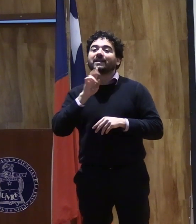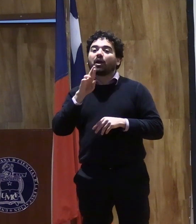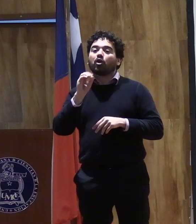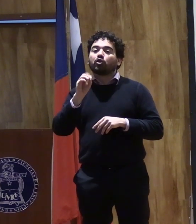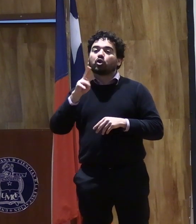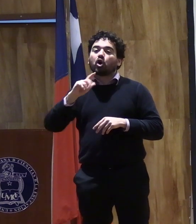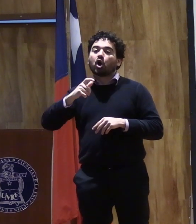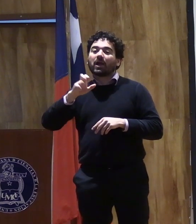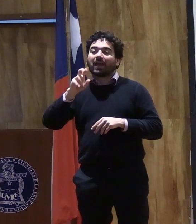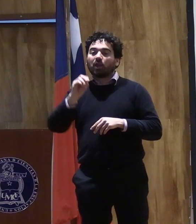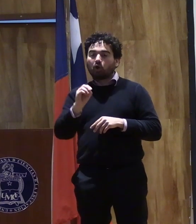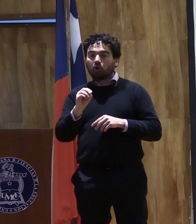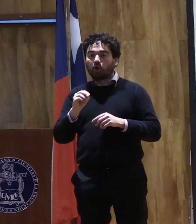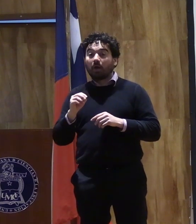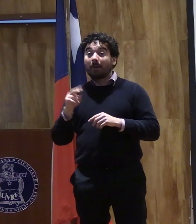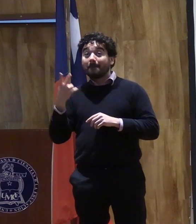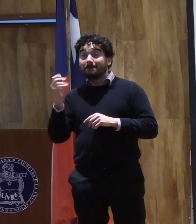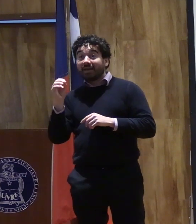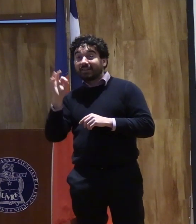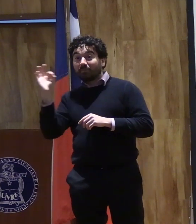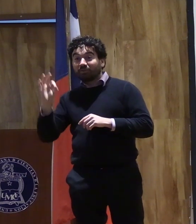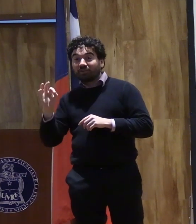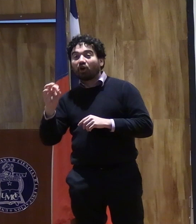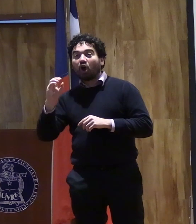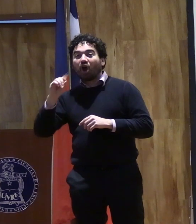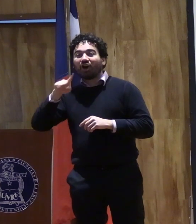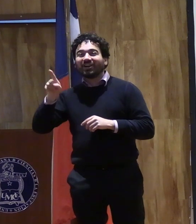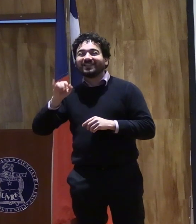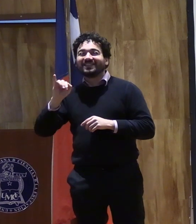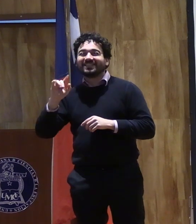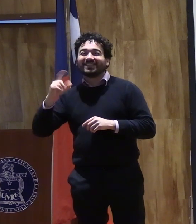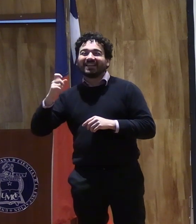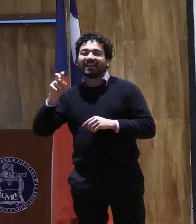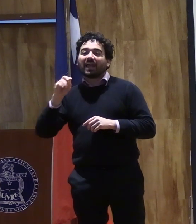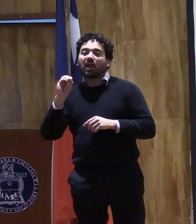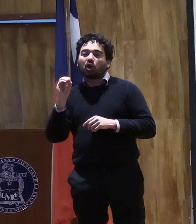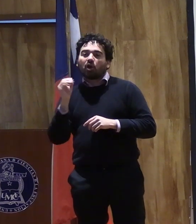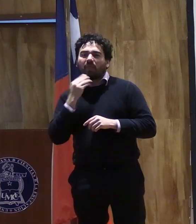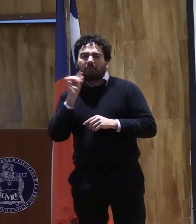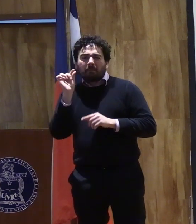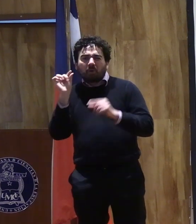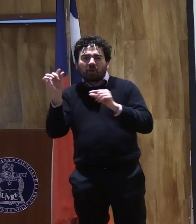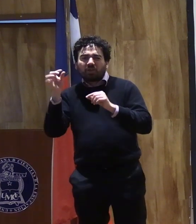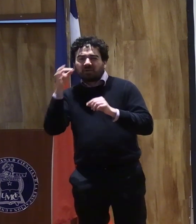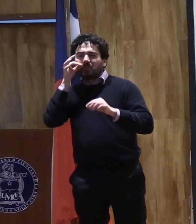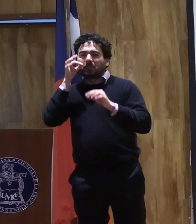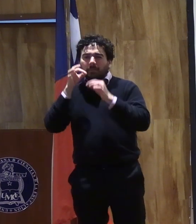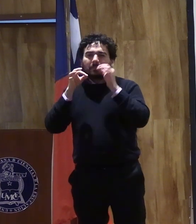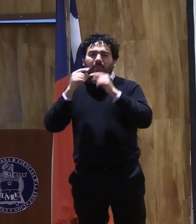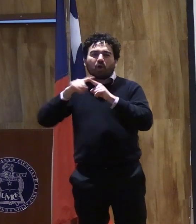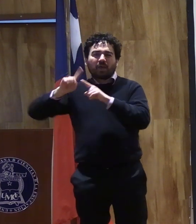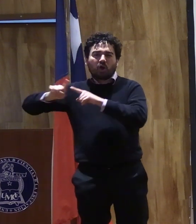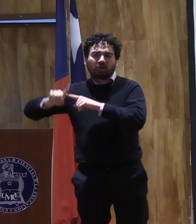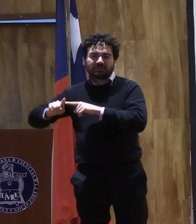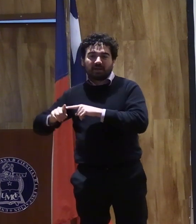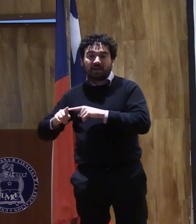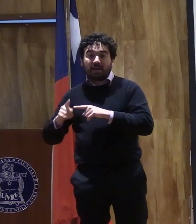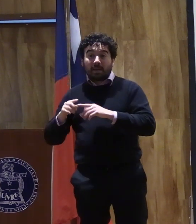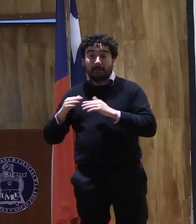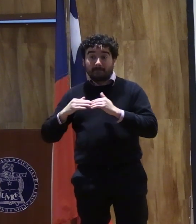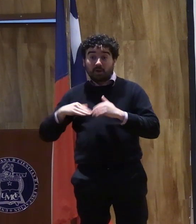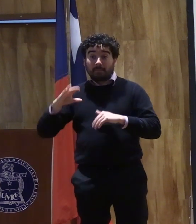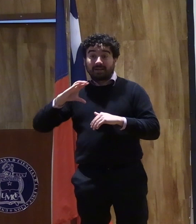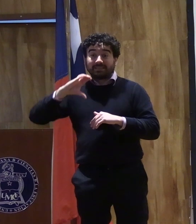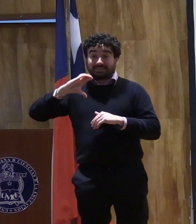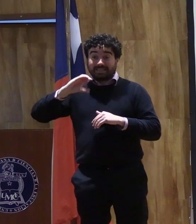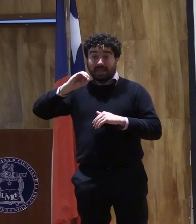20% es oxígeno. Y pichintunes de otras cositas, pero el anhídrido carbónico, el